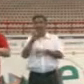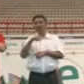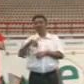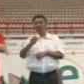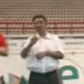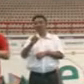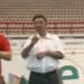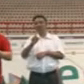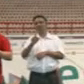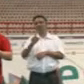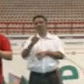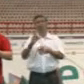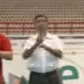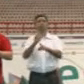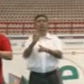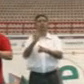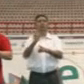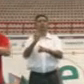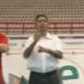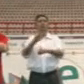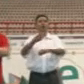quê? Prata.